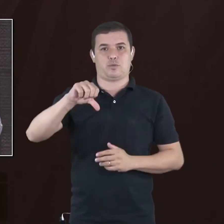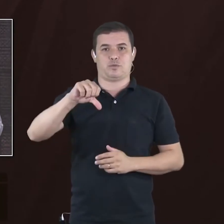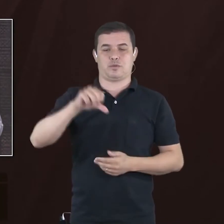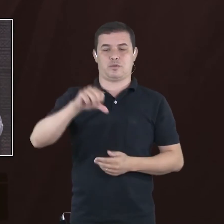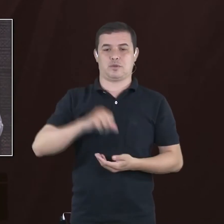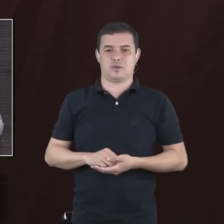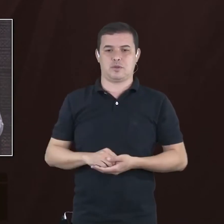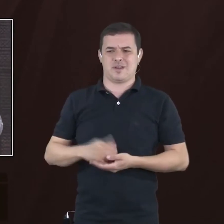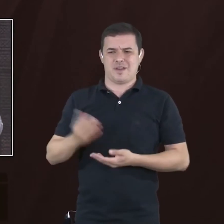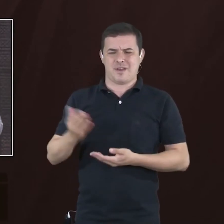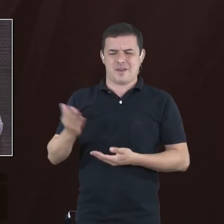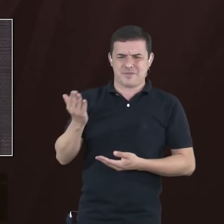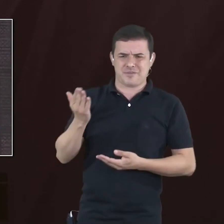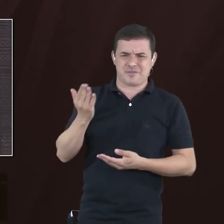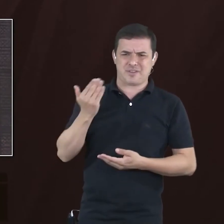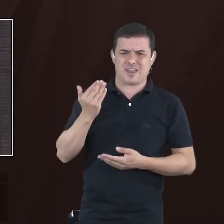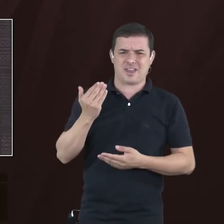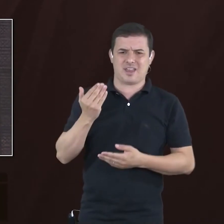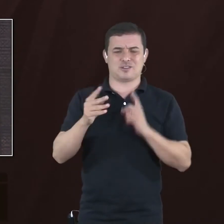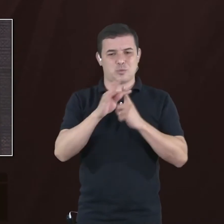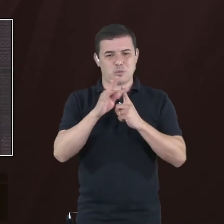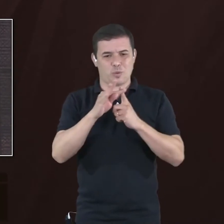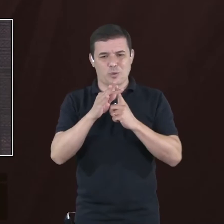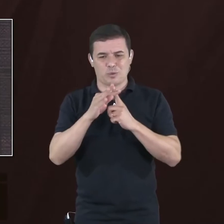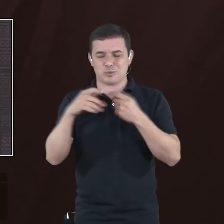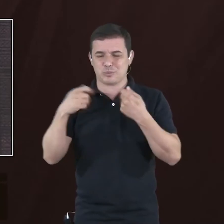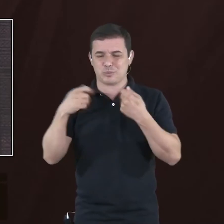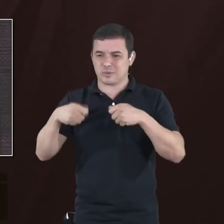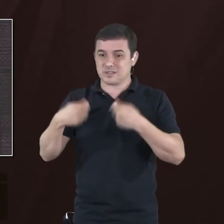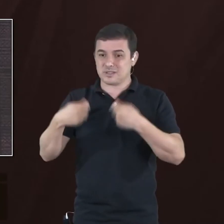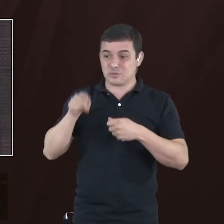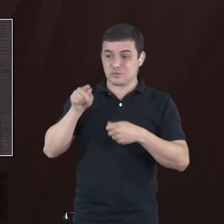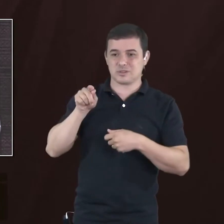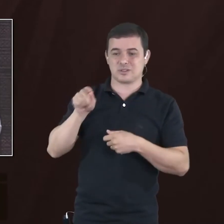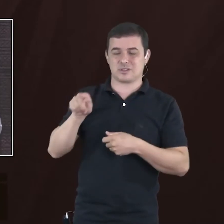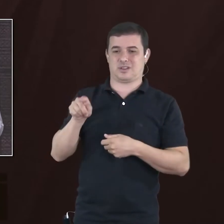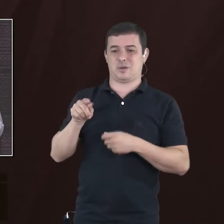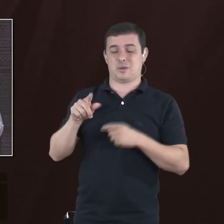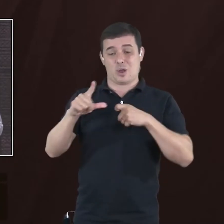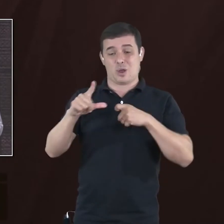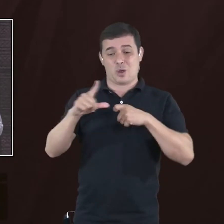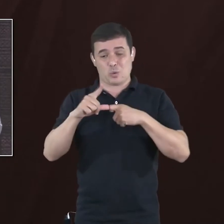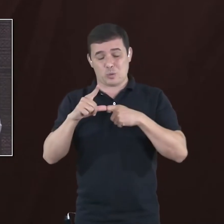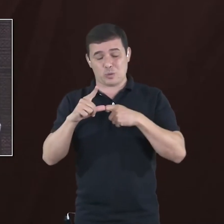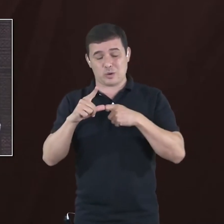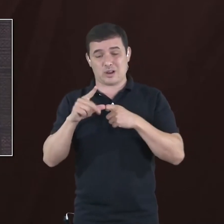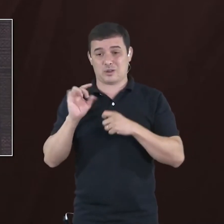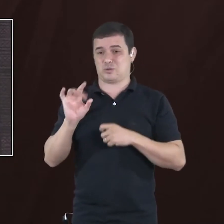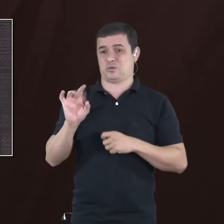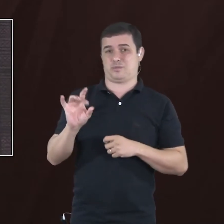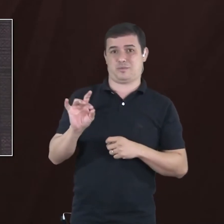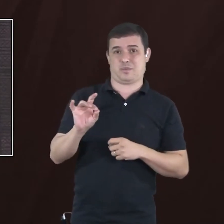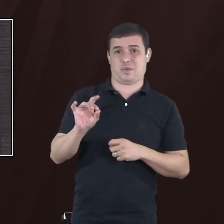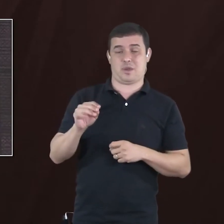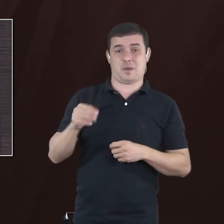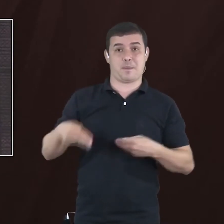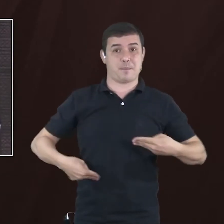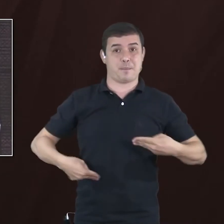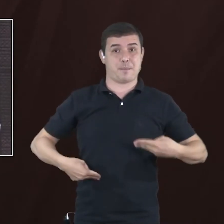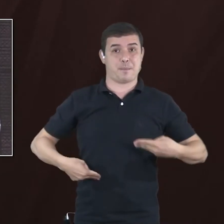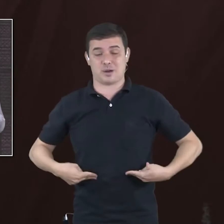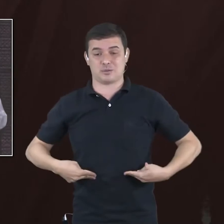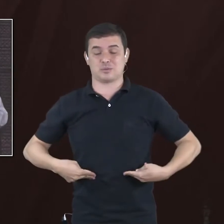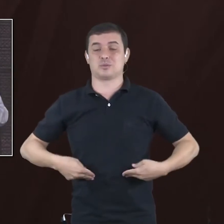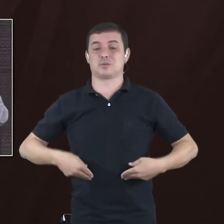11, somente Lucas está comigo. Toma também contigo Marcos e traze-o aqui, pois me é útil para o ministério.